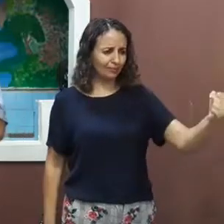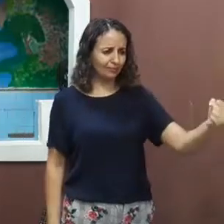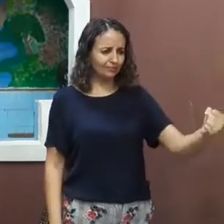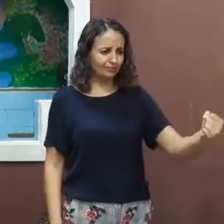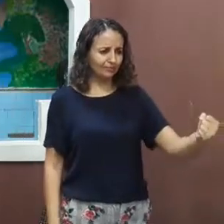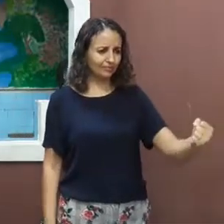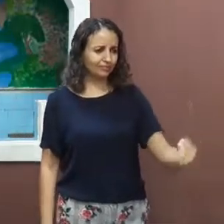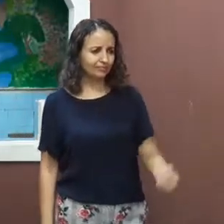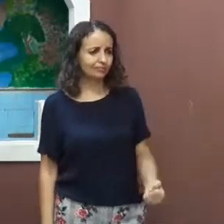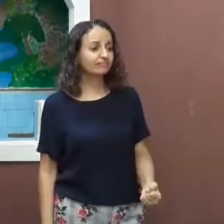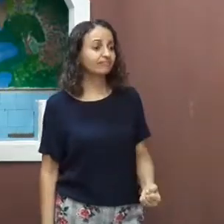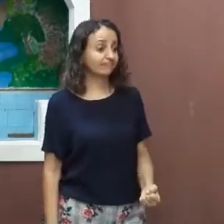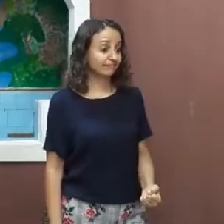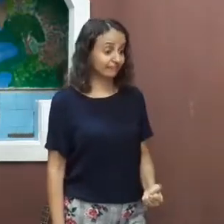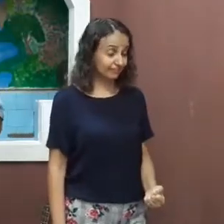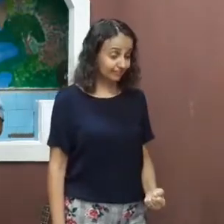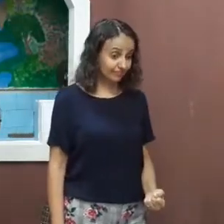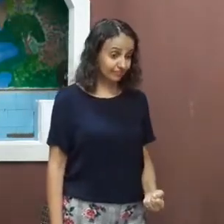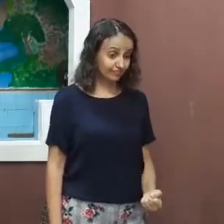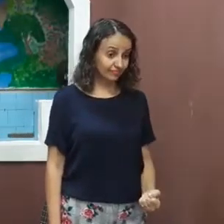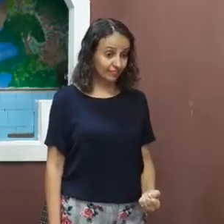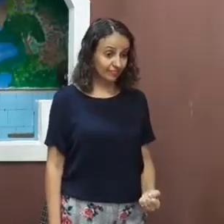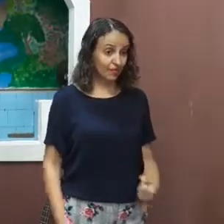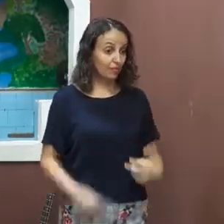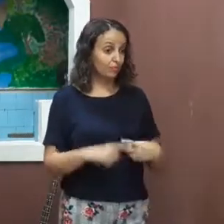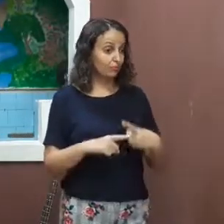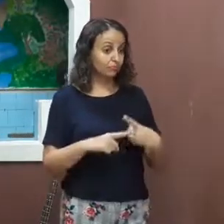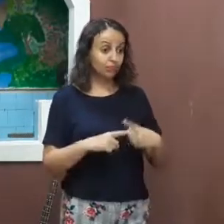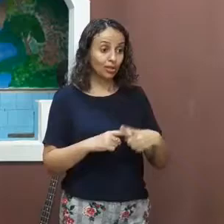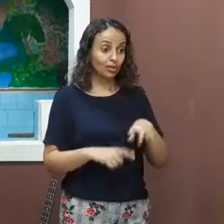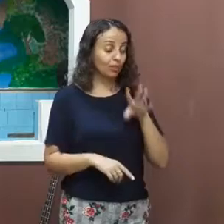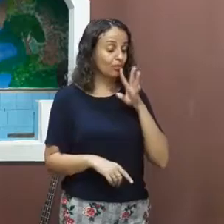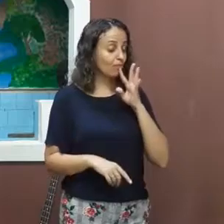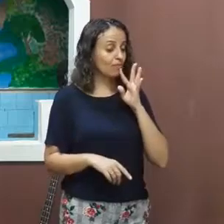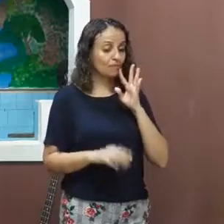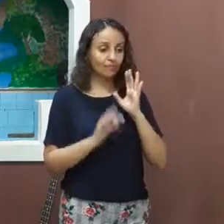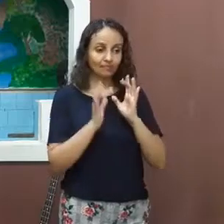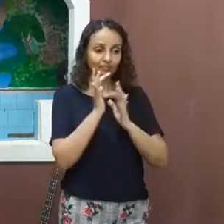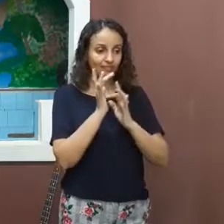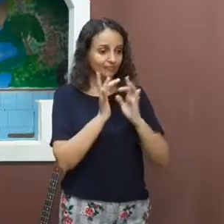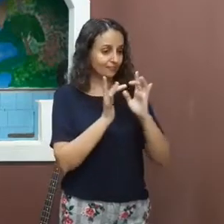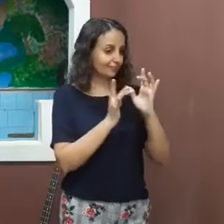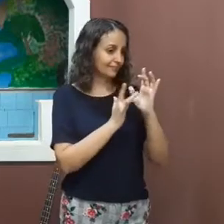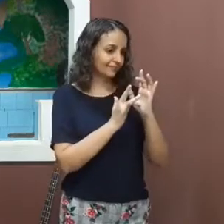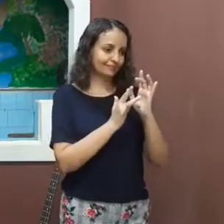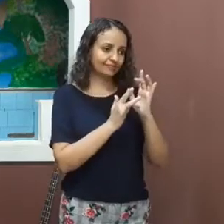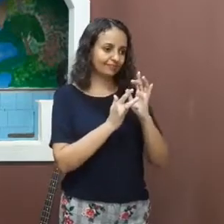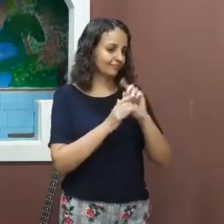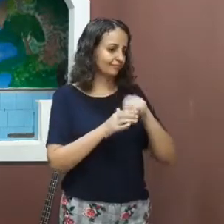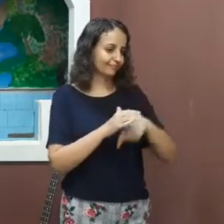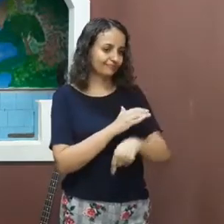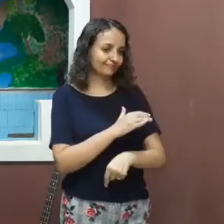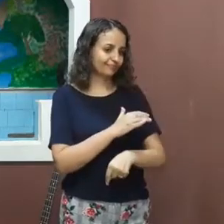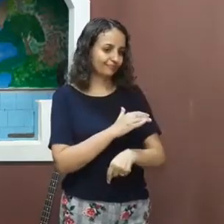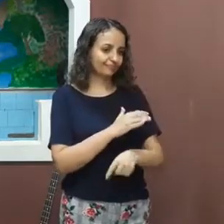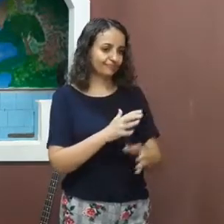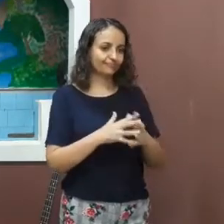Eles estão equivocados em algumas coisas de Jesus, na verdade, em muitas coisas de Jesus. Mas